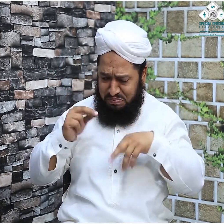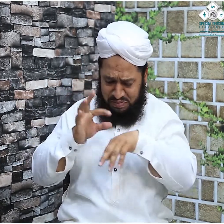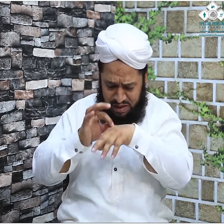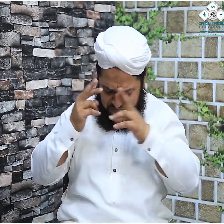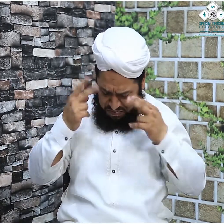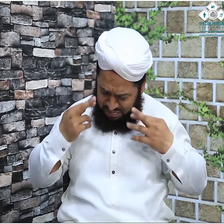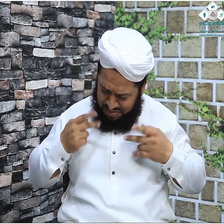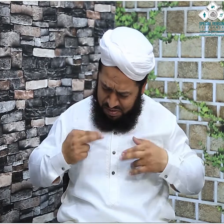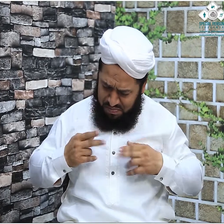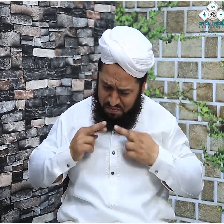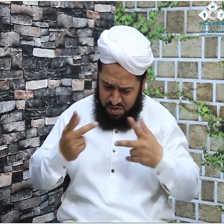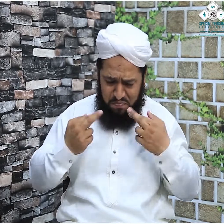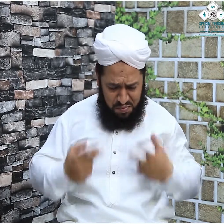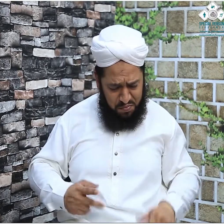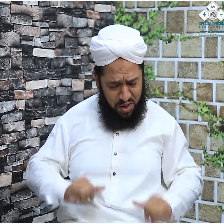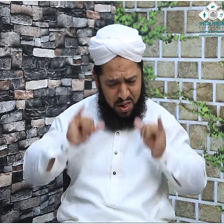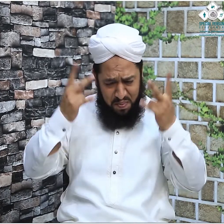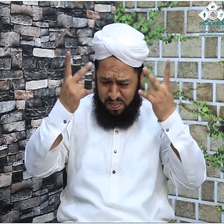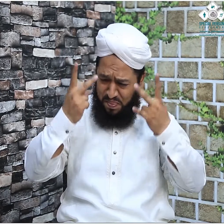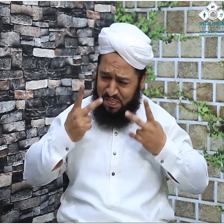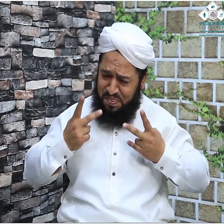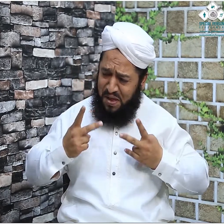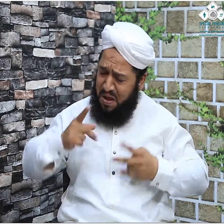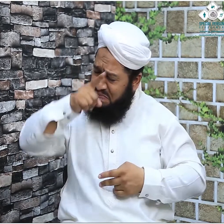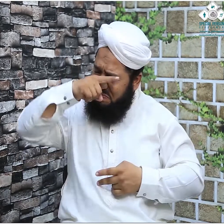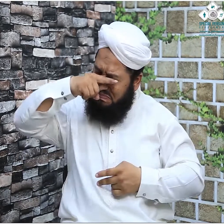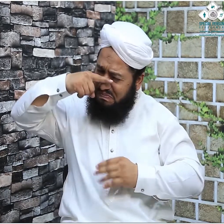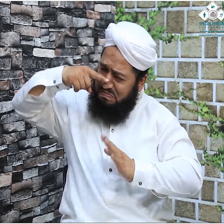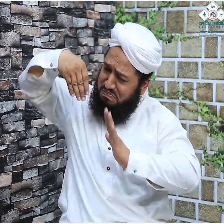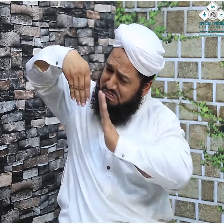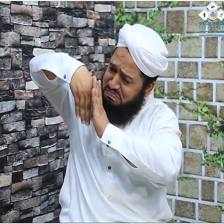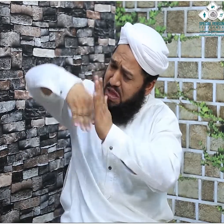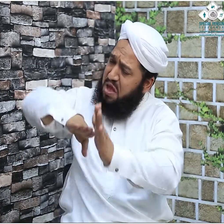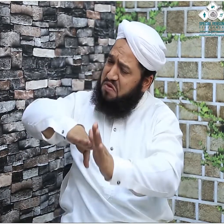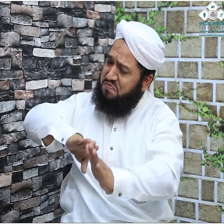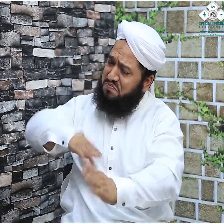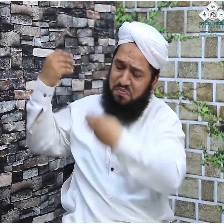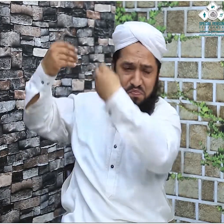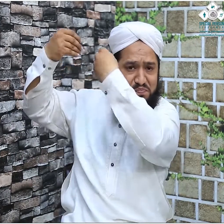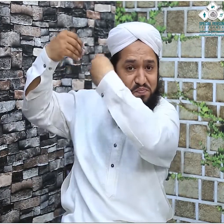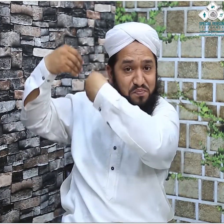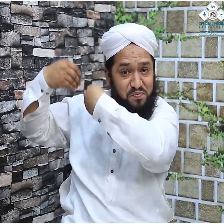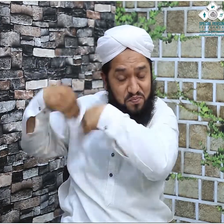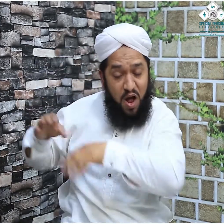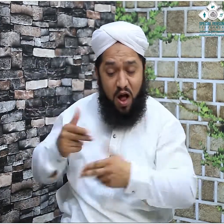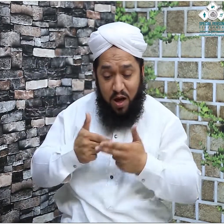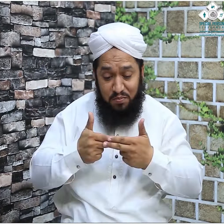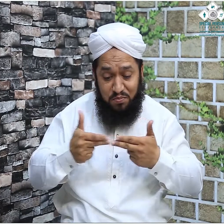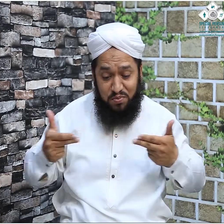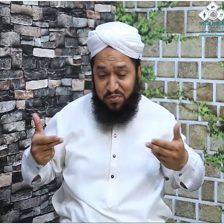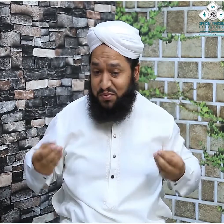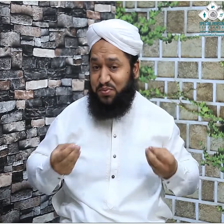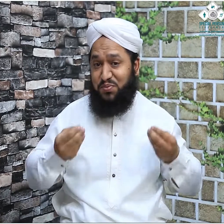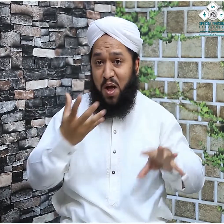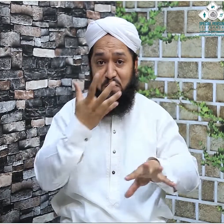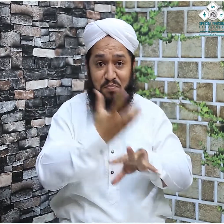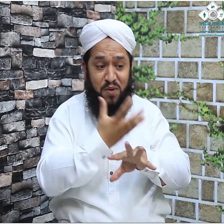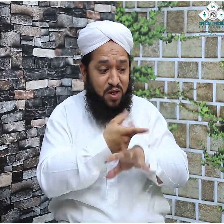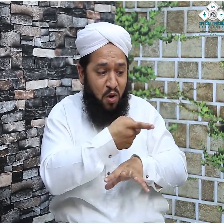کی گئی جس کے بارے میں ہمارے آقا علیہ السلام نے بہت پہلے فرما دیا تھا کہ قیامت قائم نہیں ہوگی کہ جب تک حجر اسوت کو اس کی